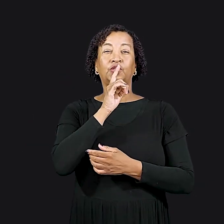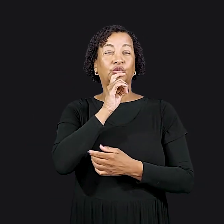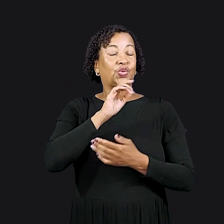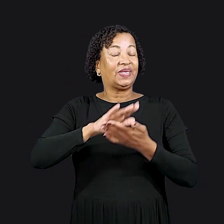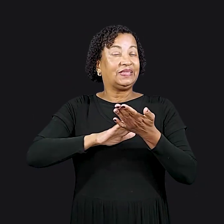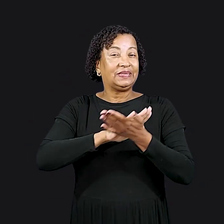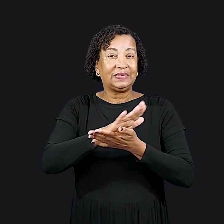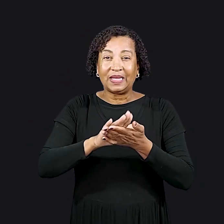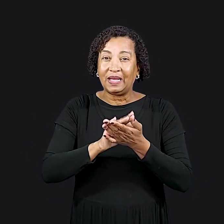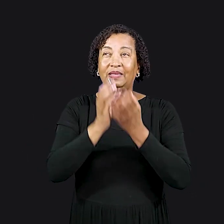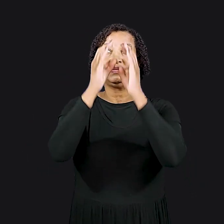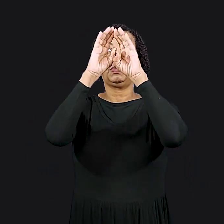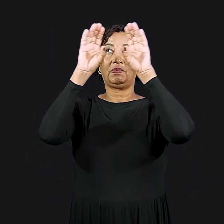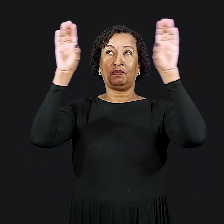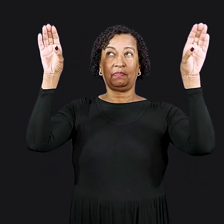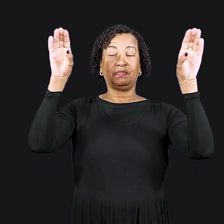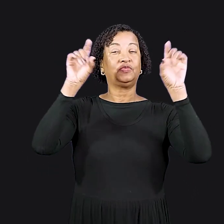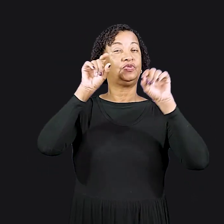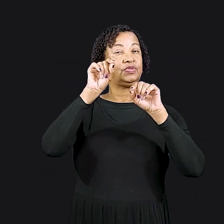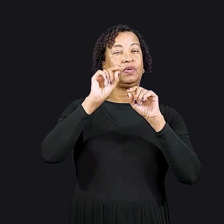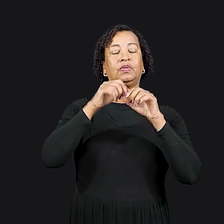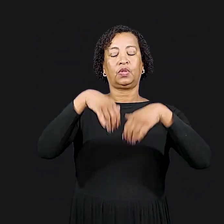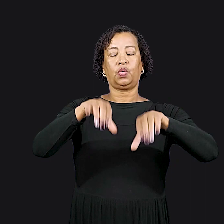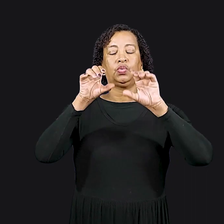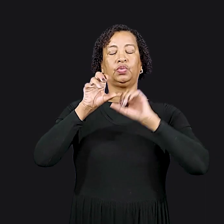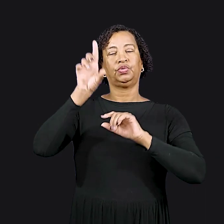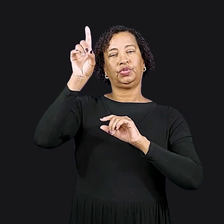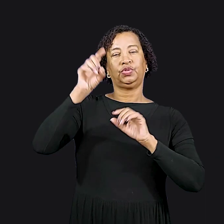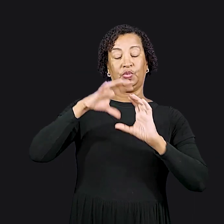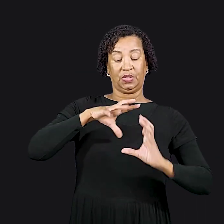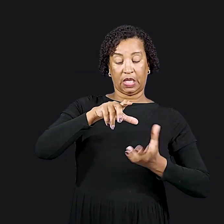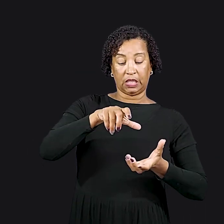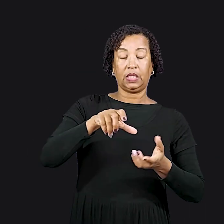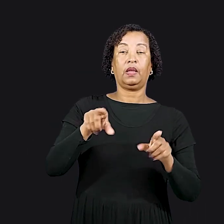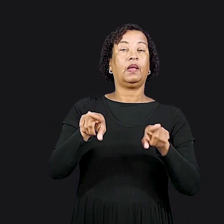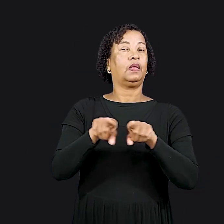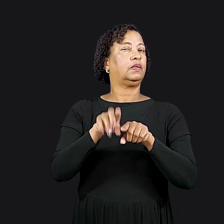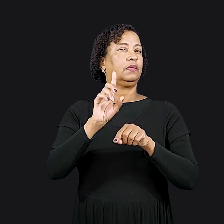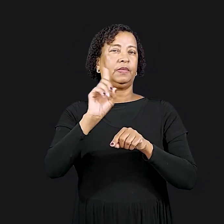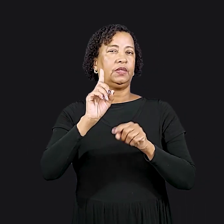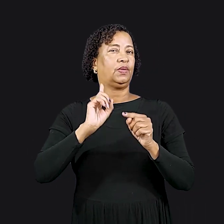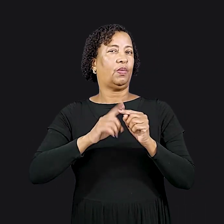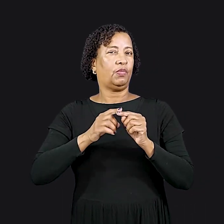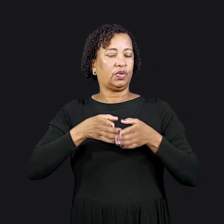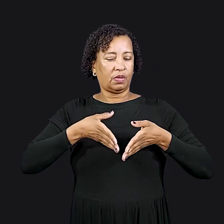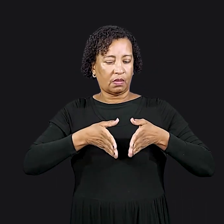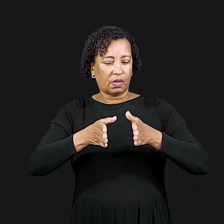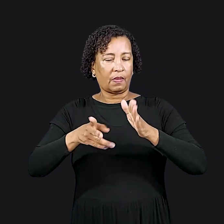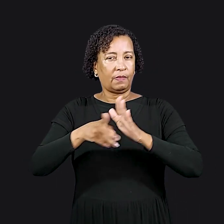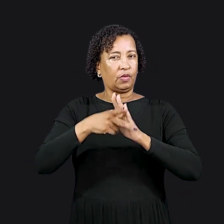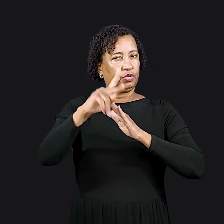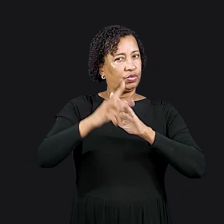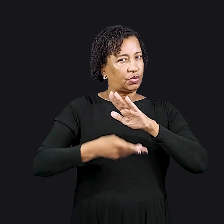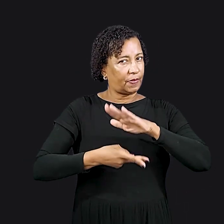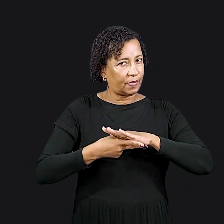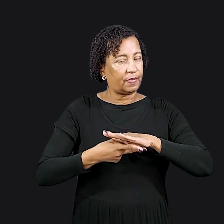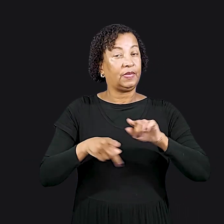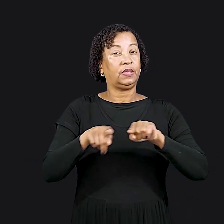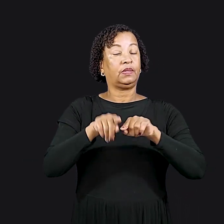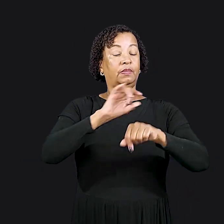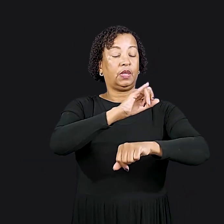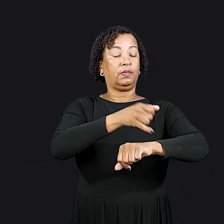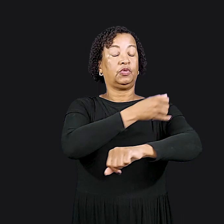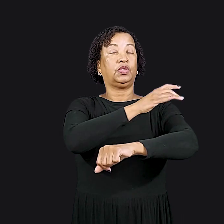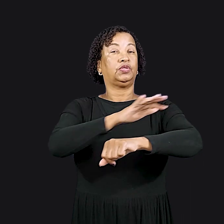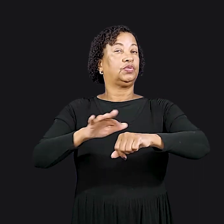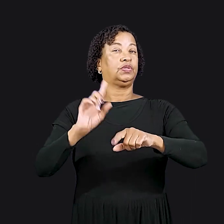forma alguma, nem pelos céus, porque é o trono de Deus, nem pela terra, porque é o estrado de seus pés, nem por